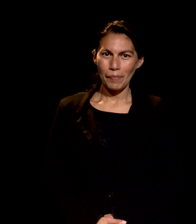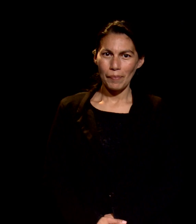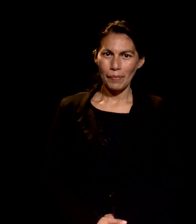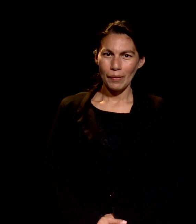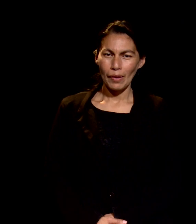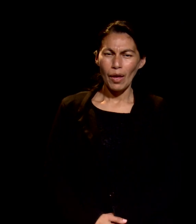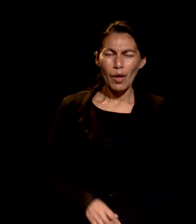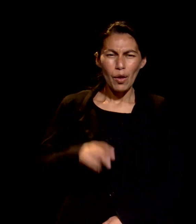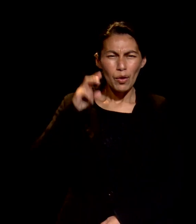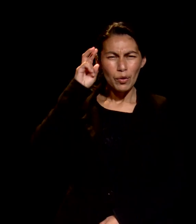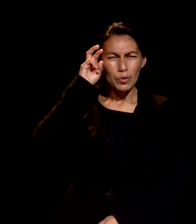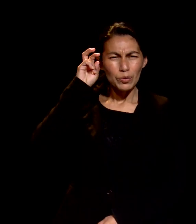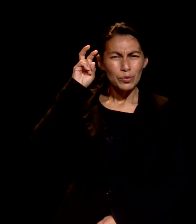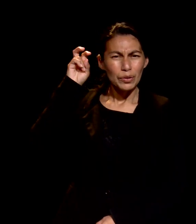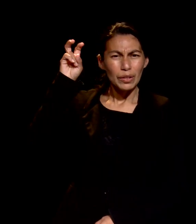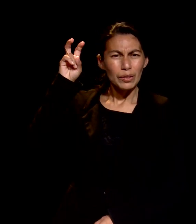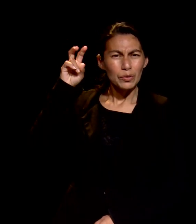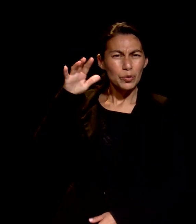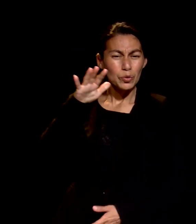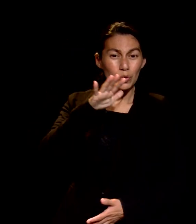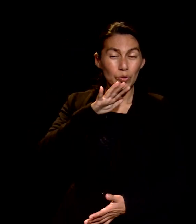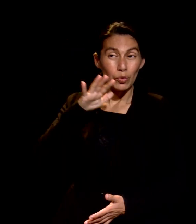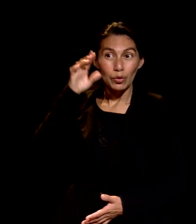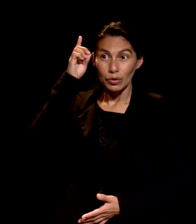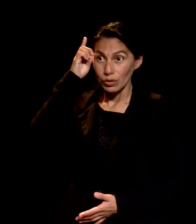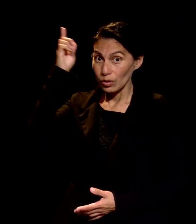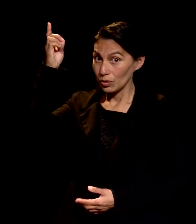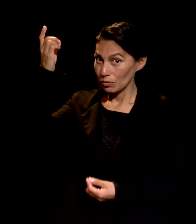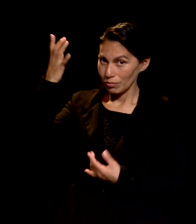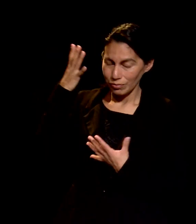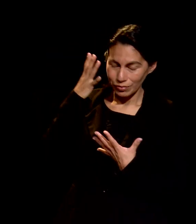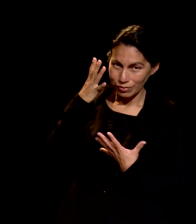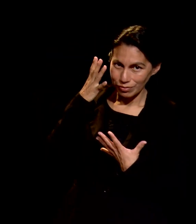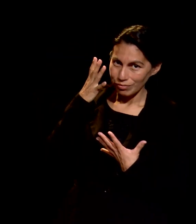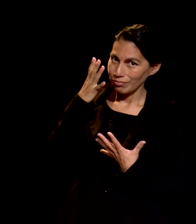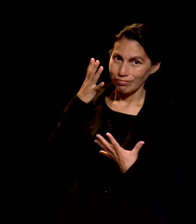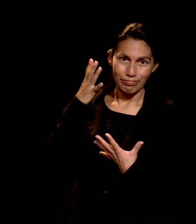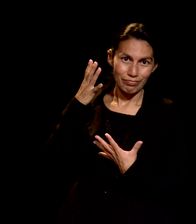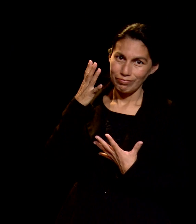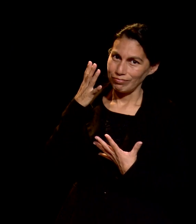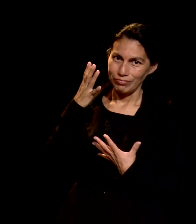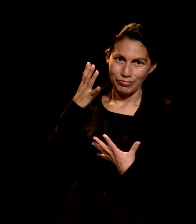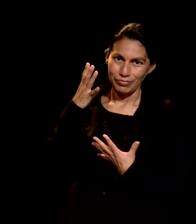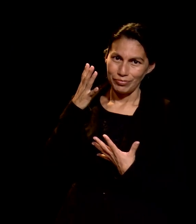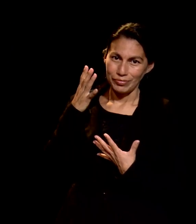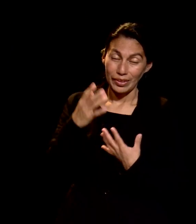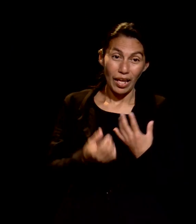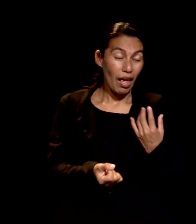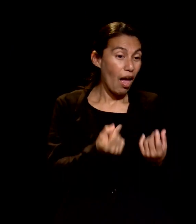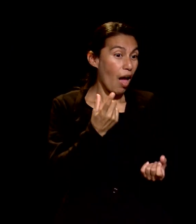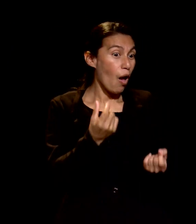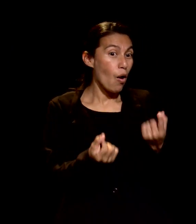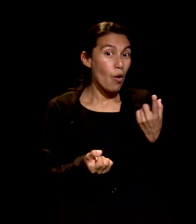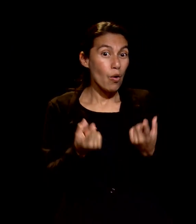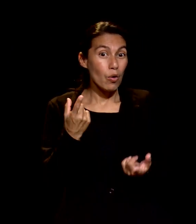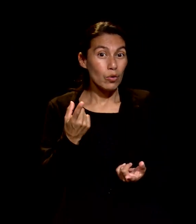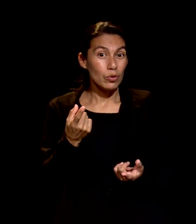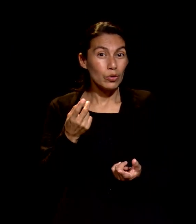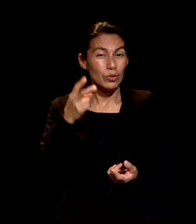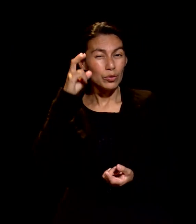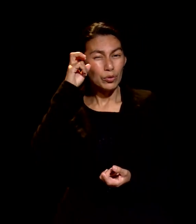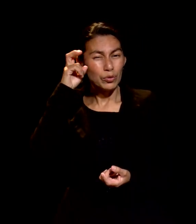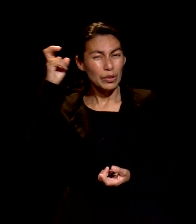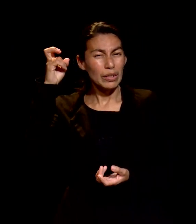No todos los sueños vienen desde luego de Dios. Hay muchos sueños que son